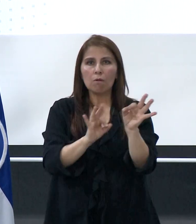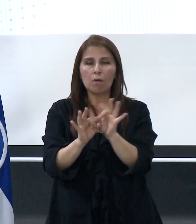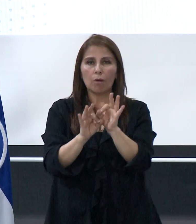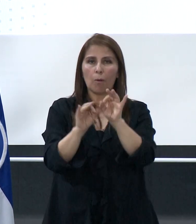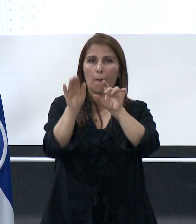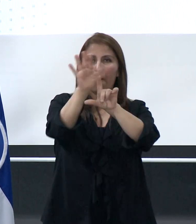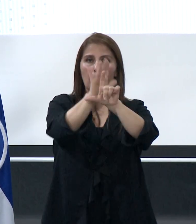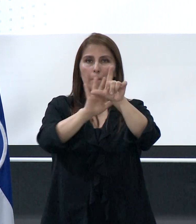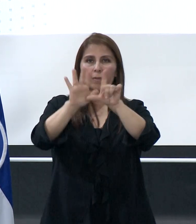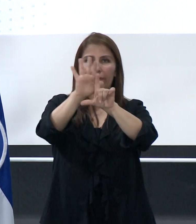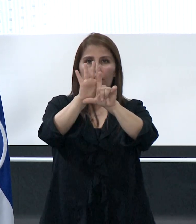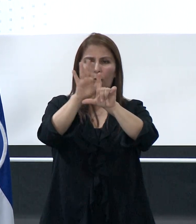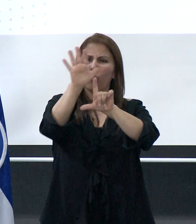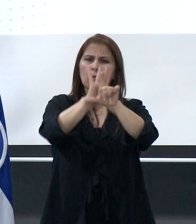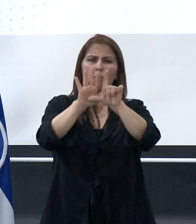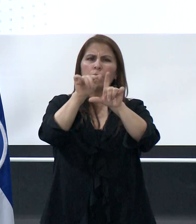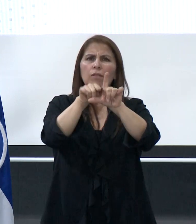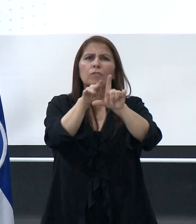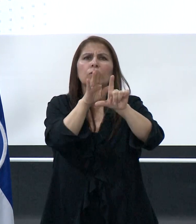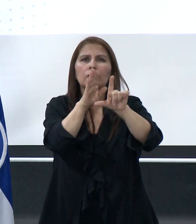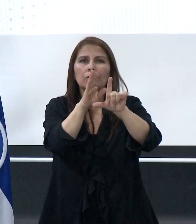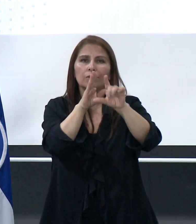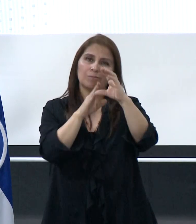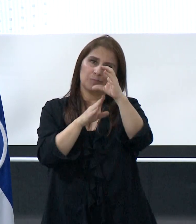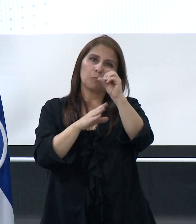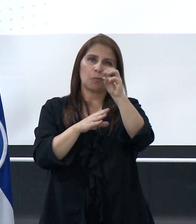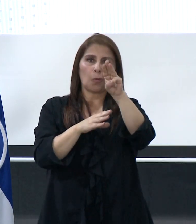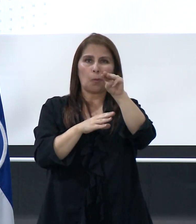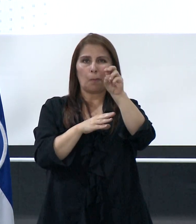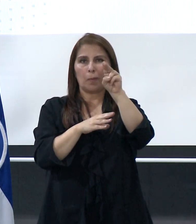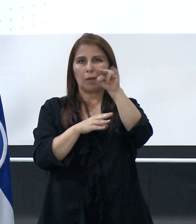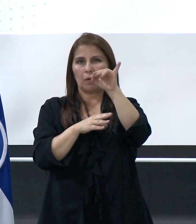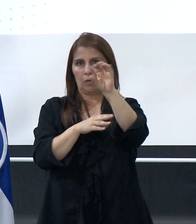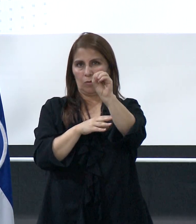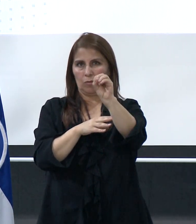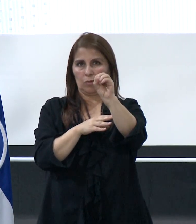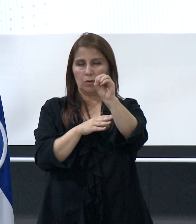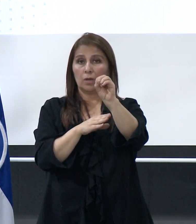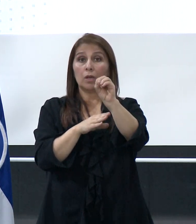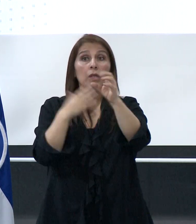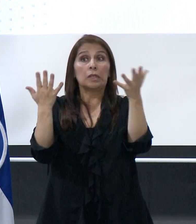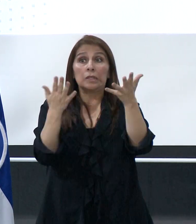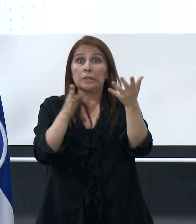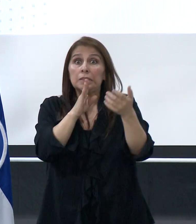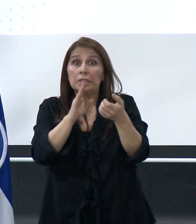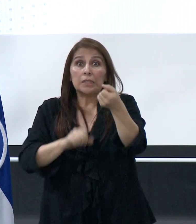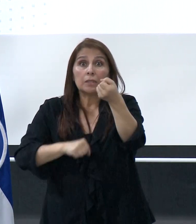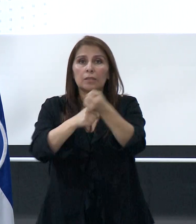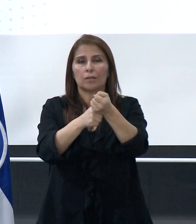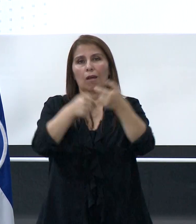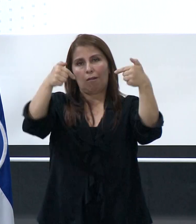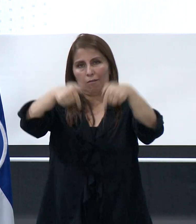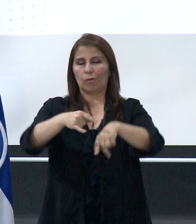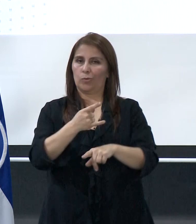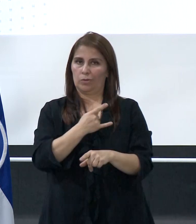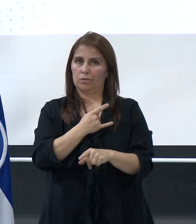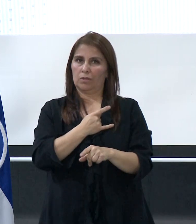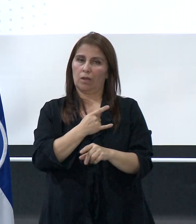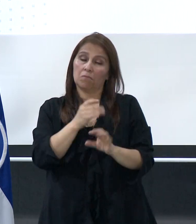sobre convenio lo estamos haciendo aquí con todos los apoyos de la universidad que quizá podría inaugurar una serie